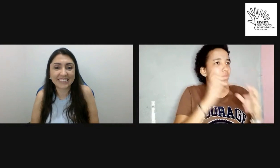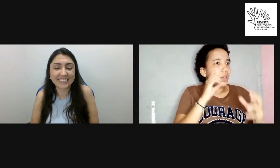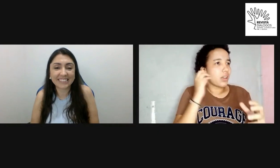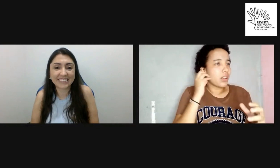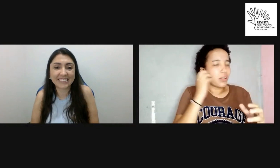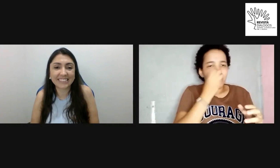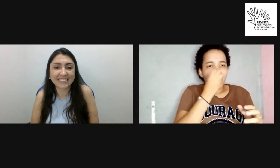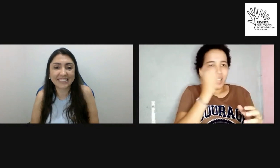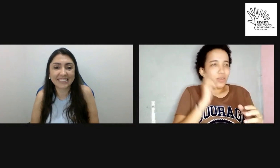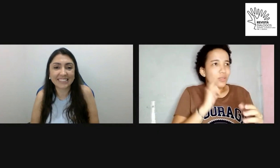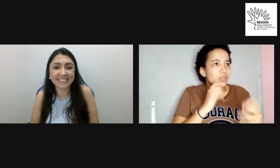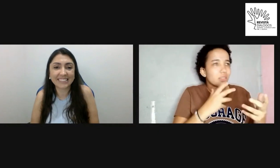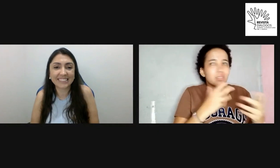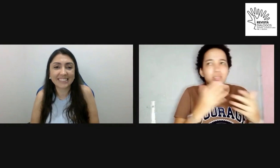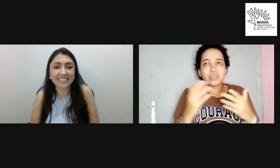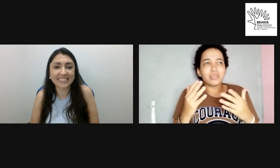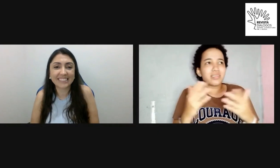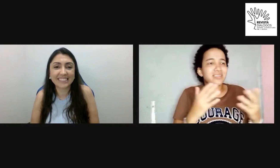de ouvintes.